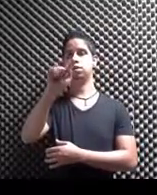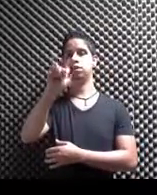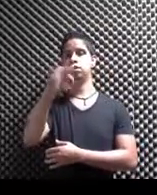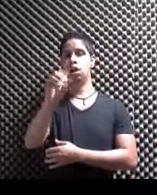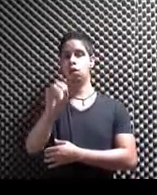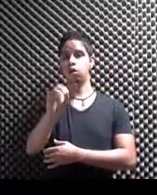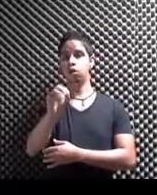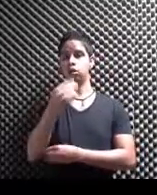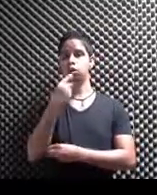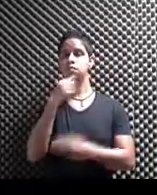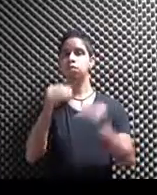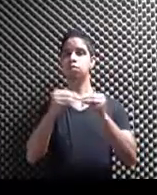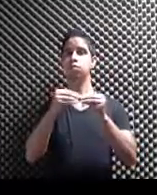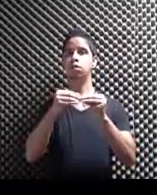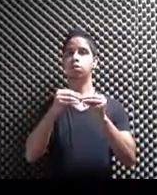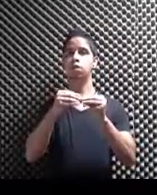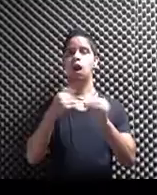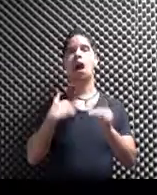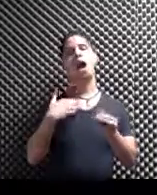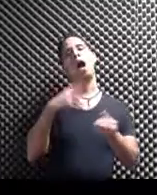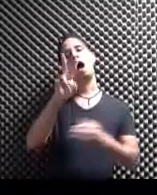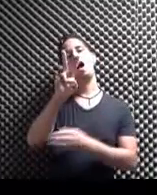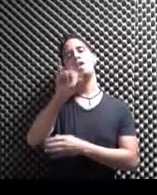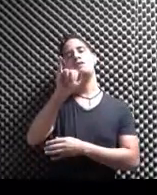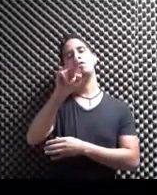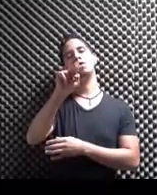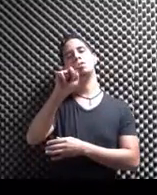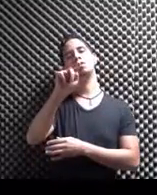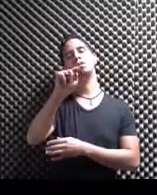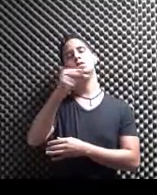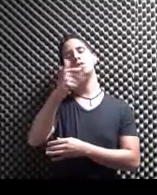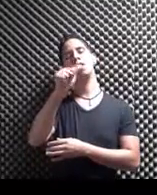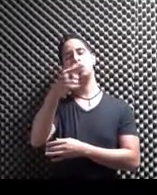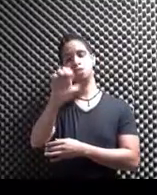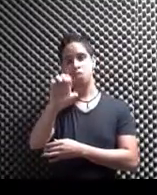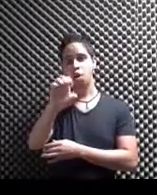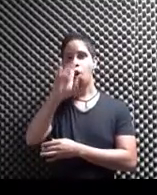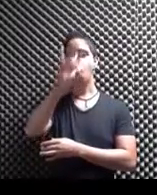principalmente ¿a quién? a Vintage 870 AM hello